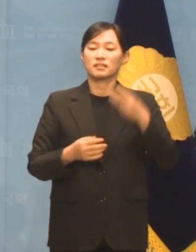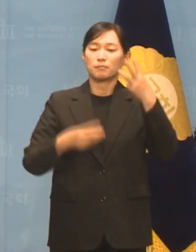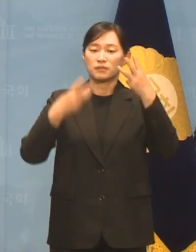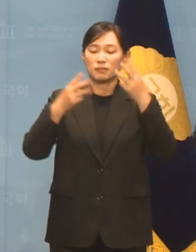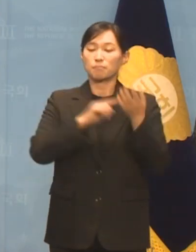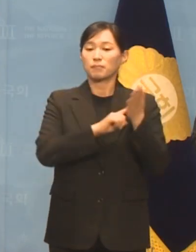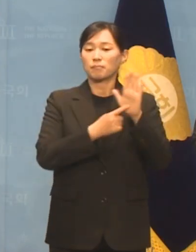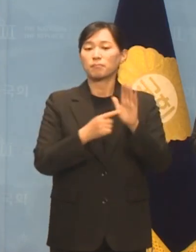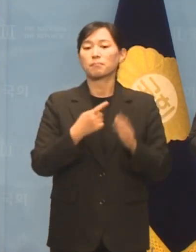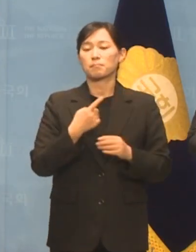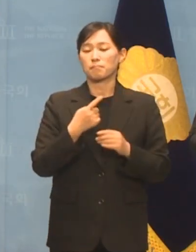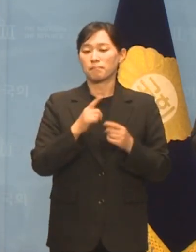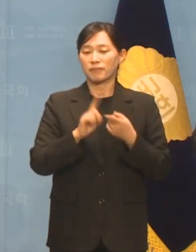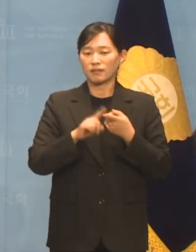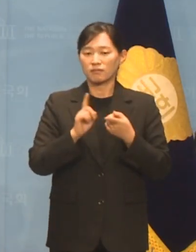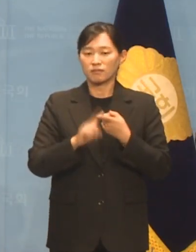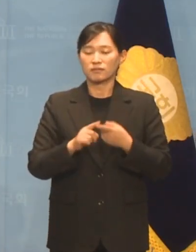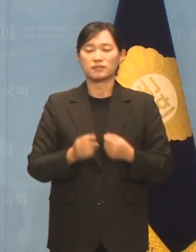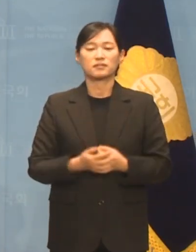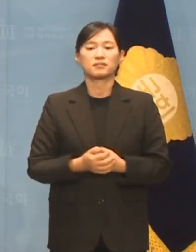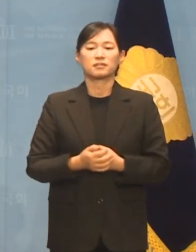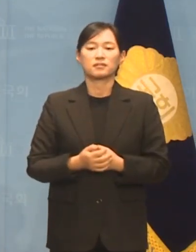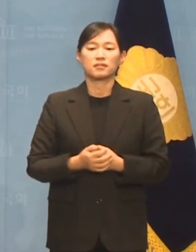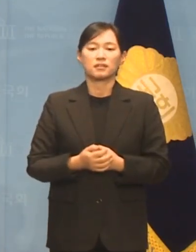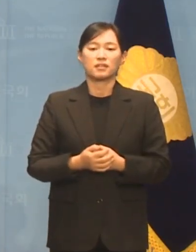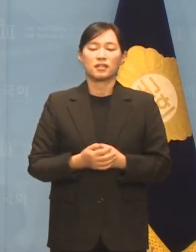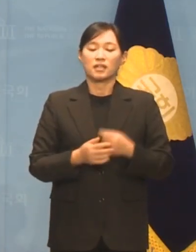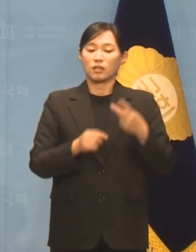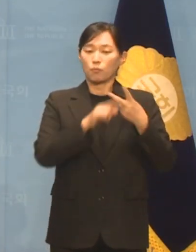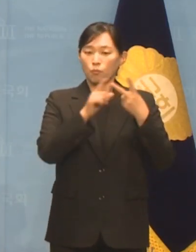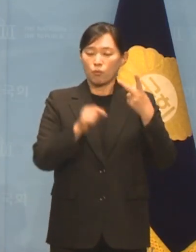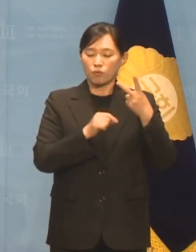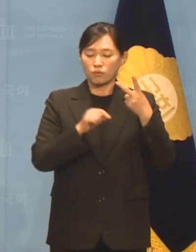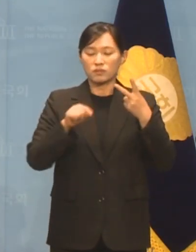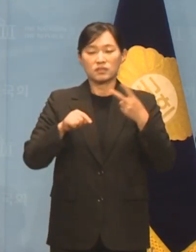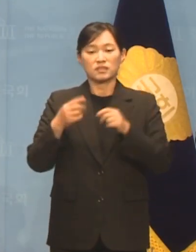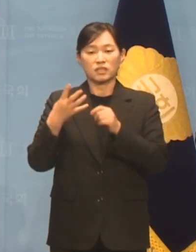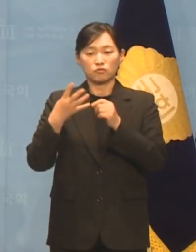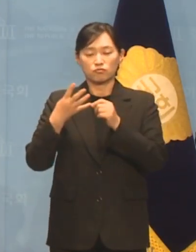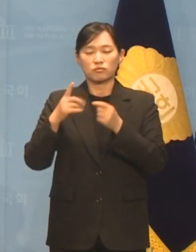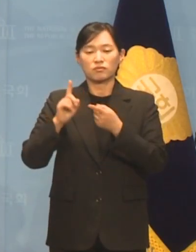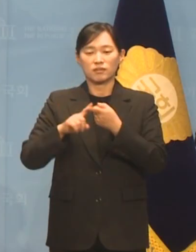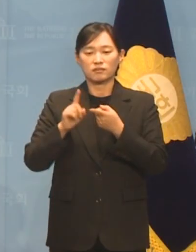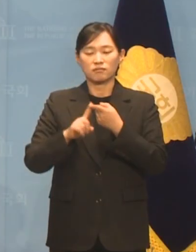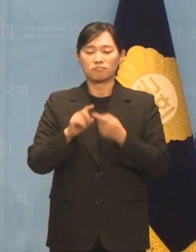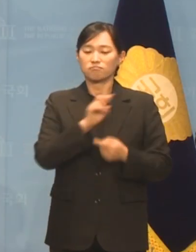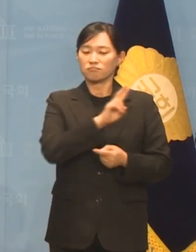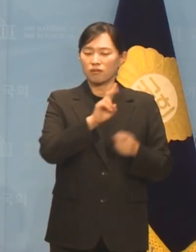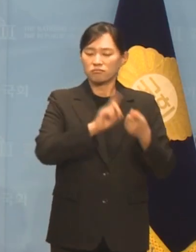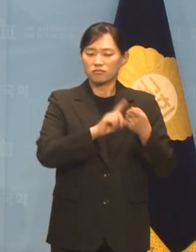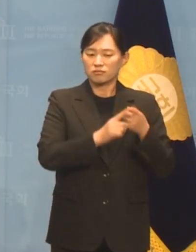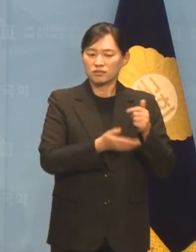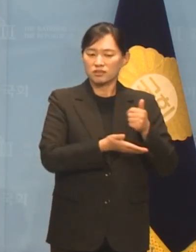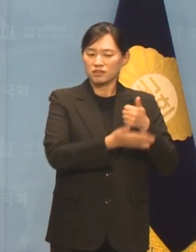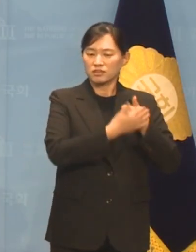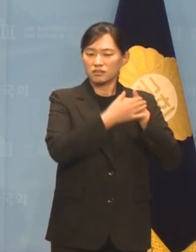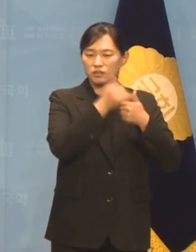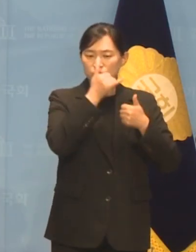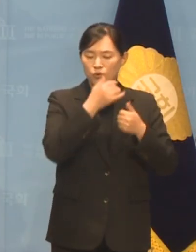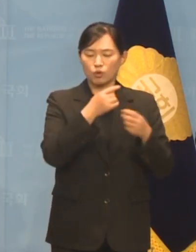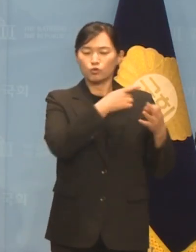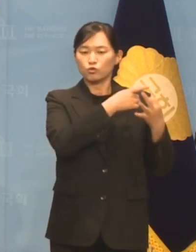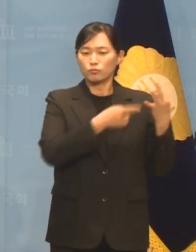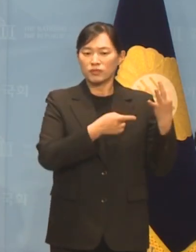3일 발표된 리얼미터의 2월 4주차 여론조사에서는 야권 지지율이 상승하는 경향이 나타나자 이재명이